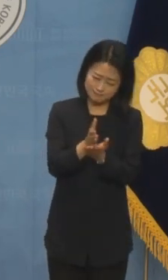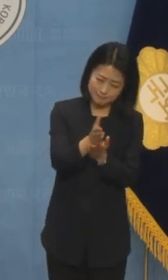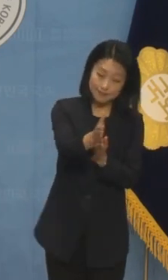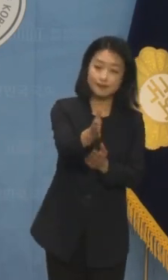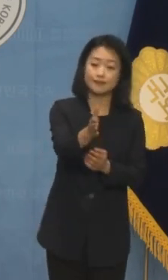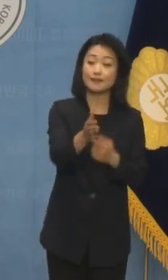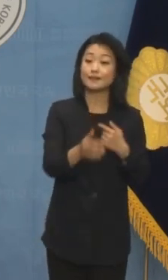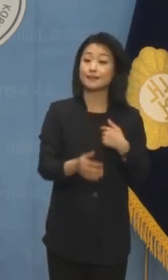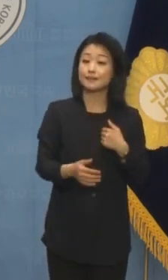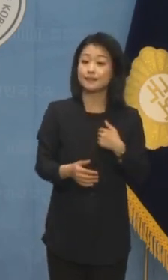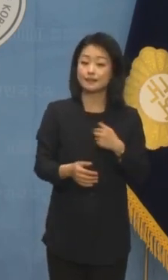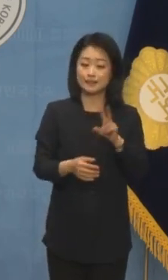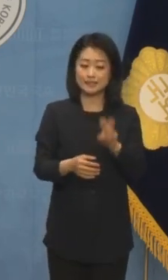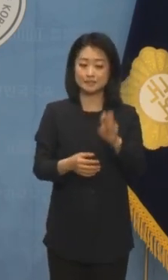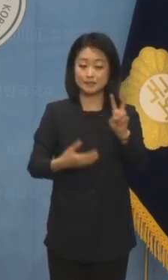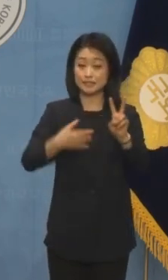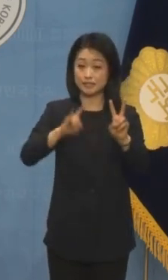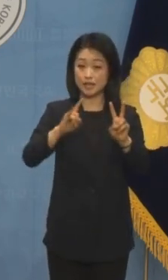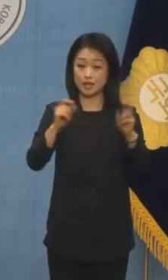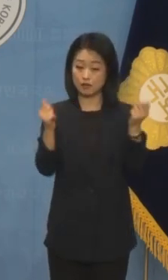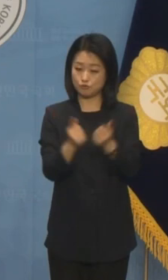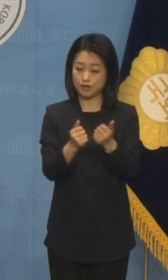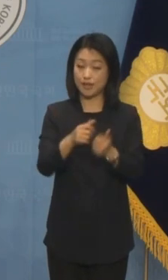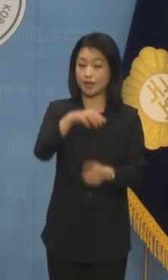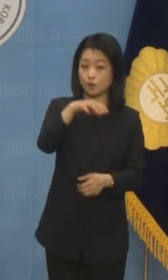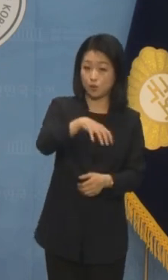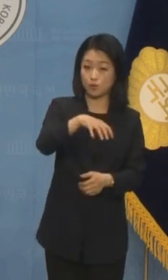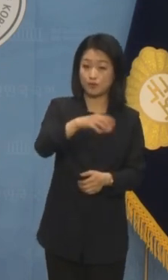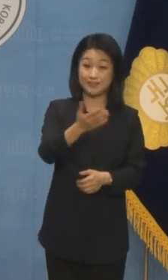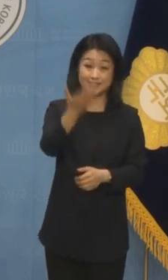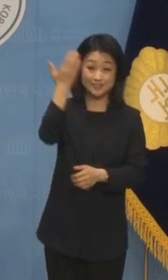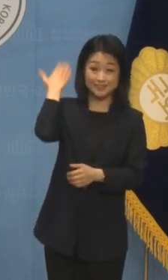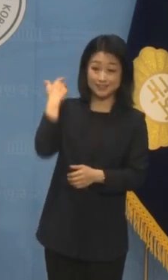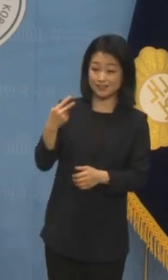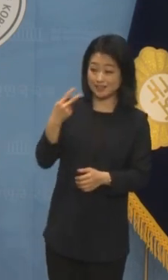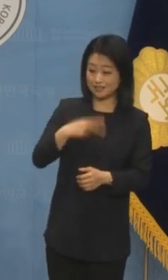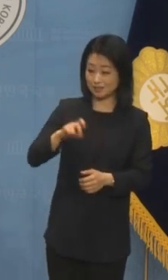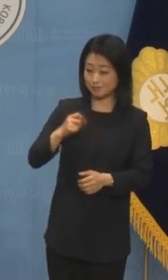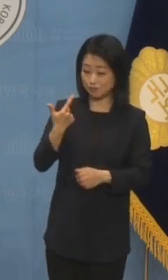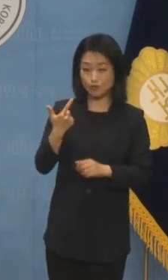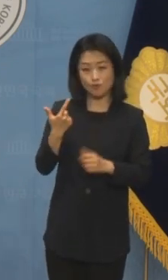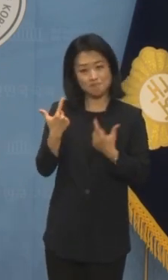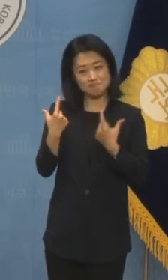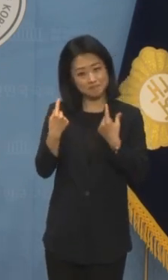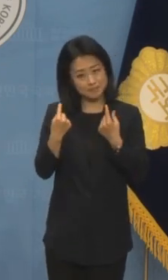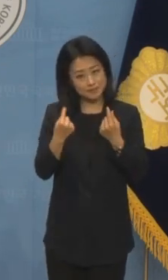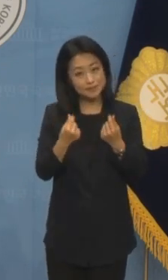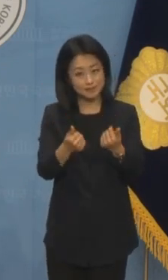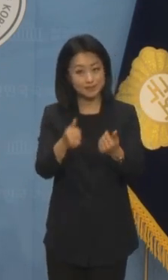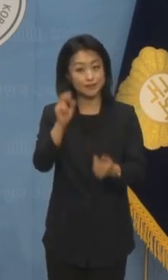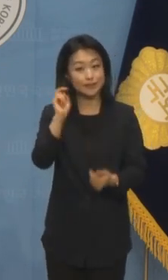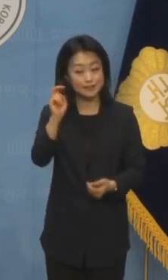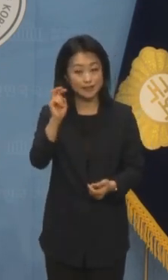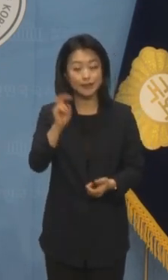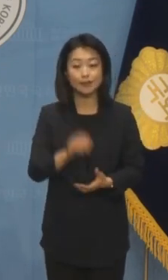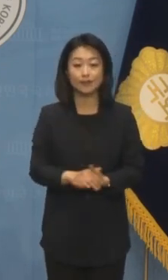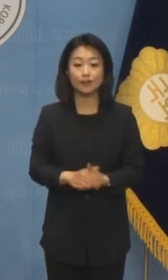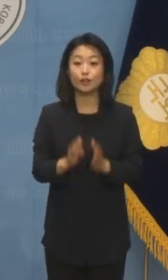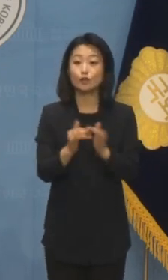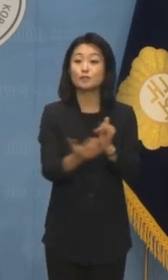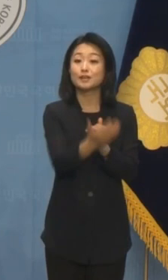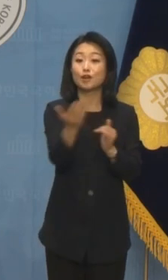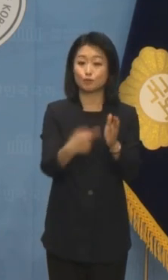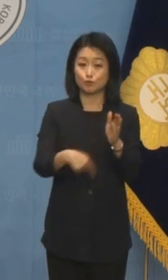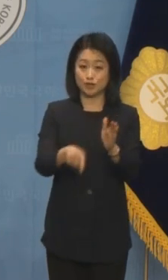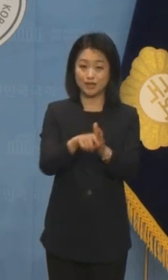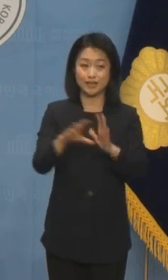제22대 정치권과 국회의 상황도 2016년의 상황과 다르지 않을 것으로 보입니다. 국민을 위해